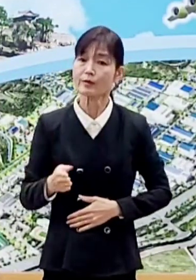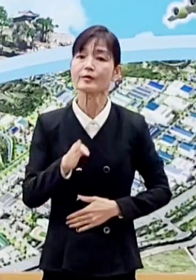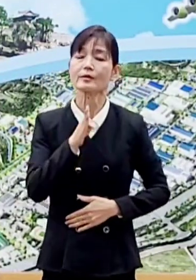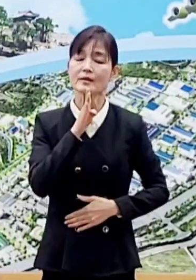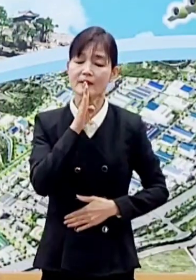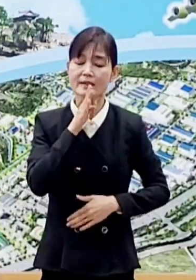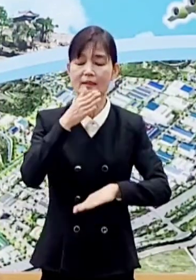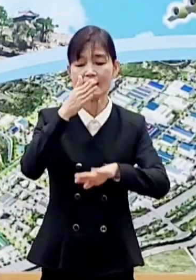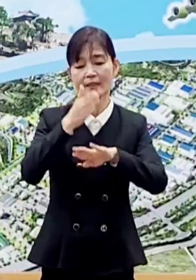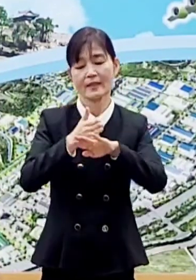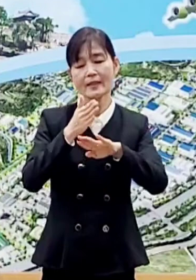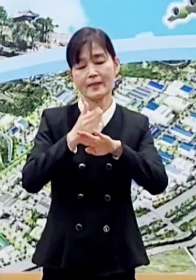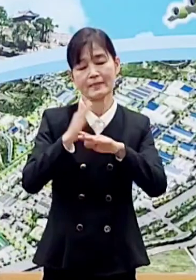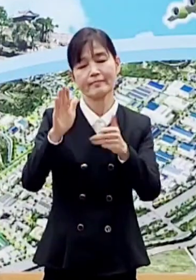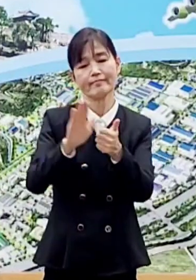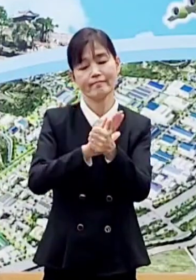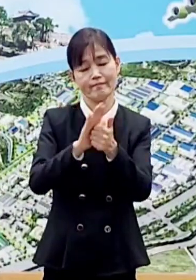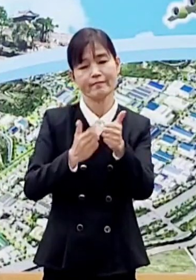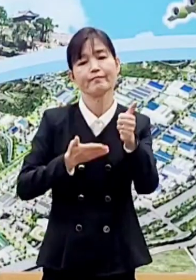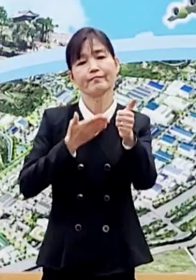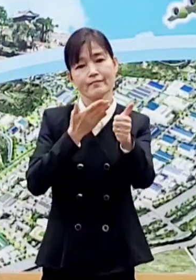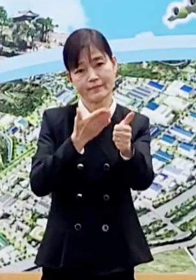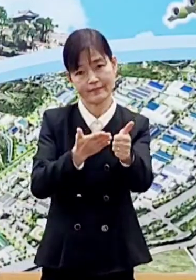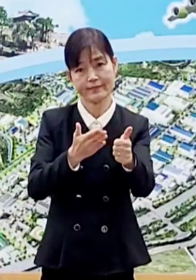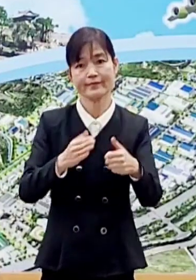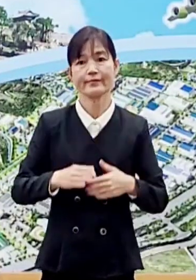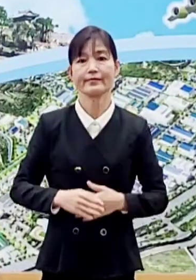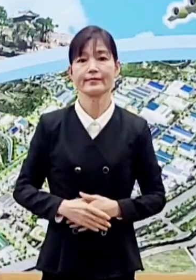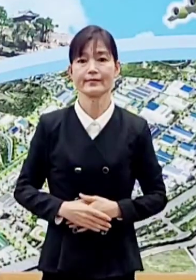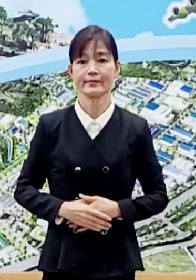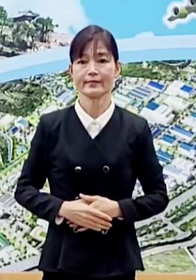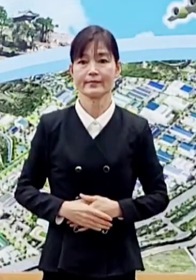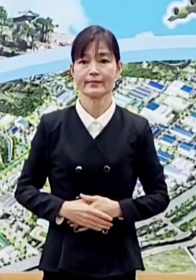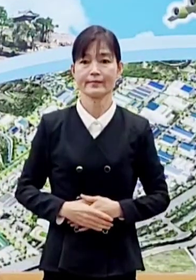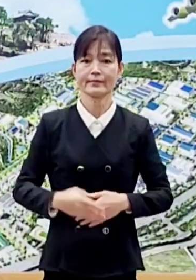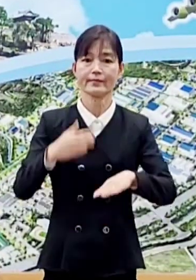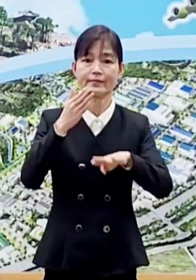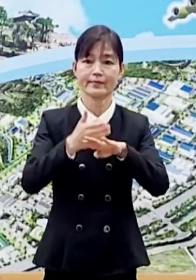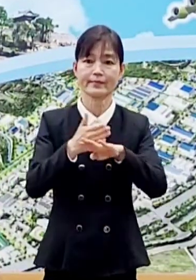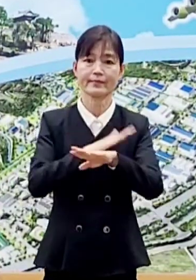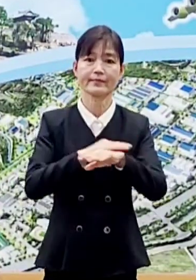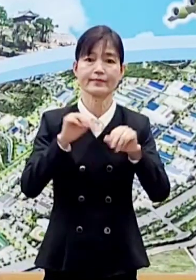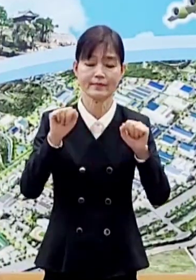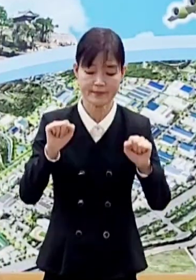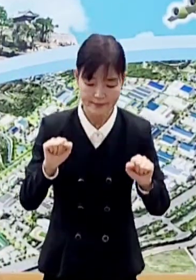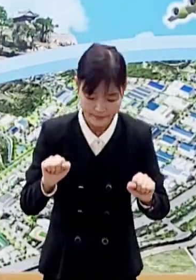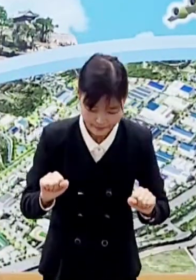여러분들께도 깊은 위로와 함께 감사의 말씀을 드립니다. 고맙습니다.